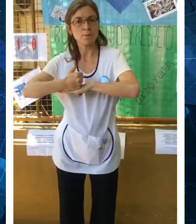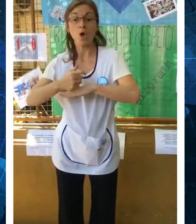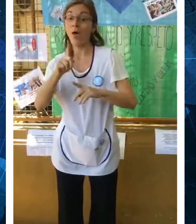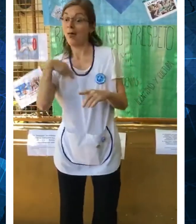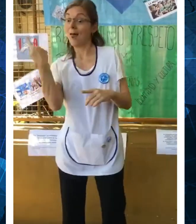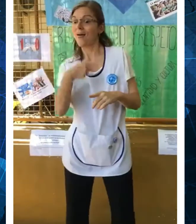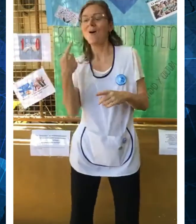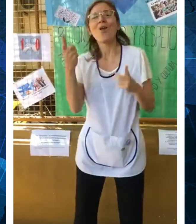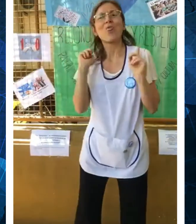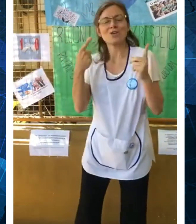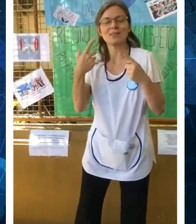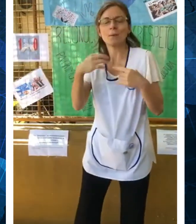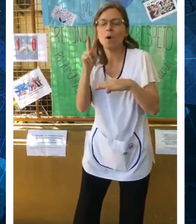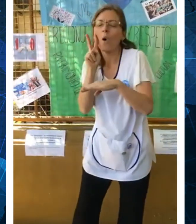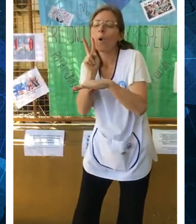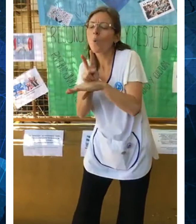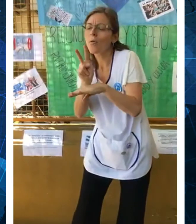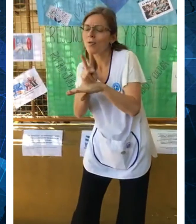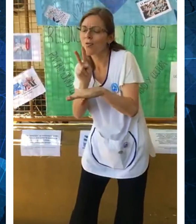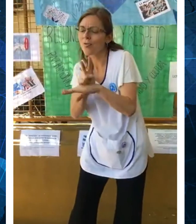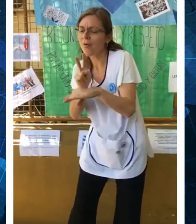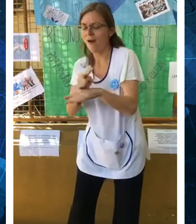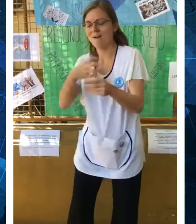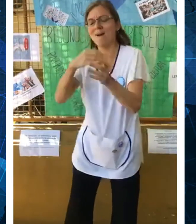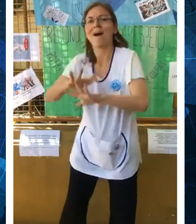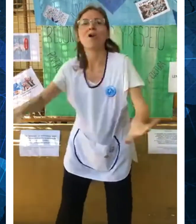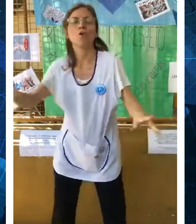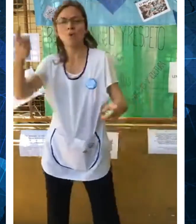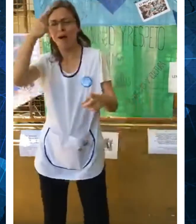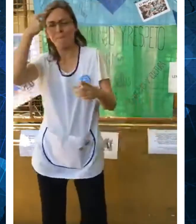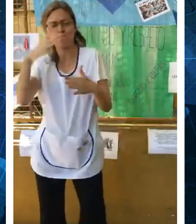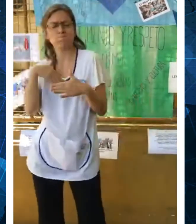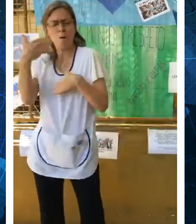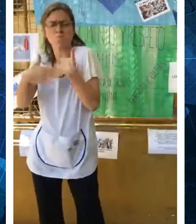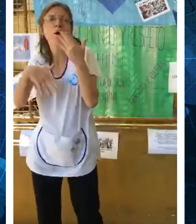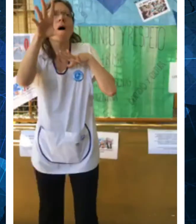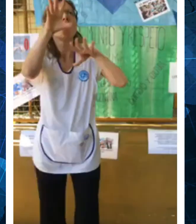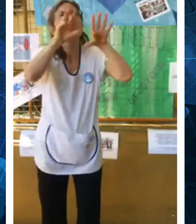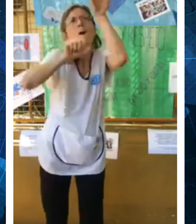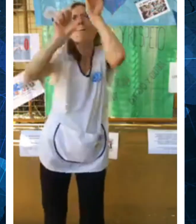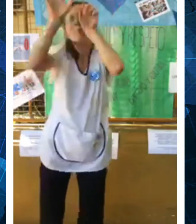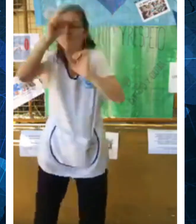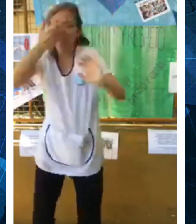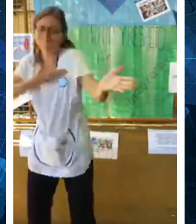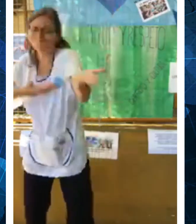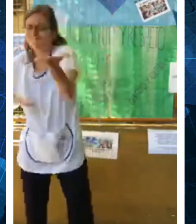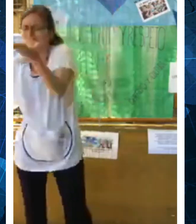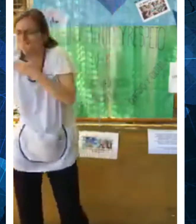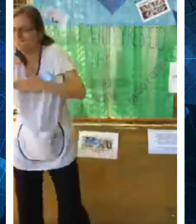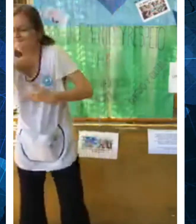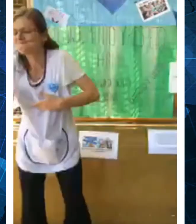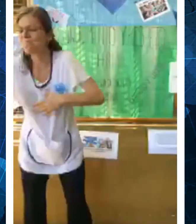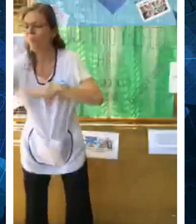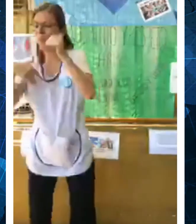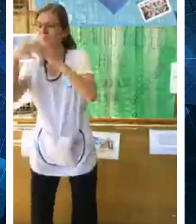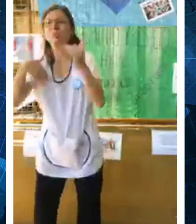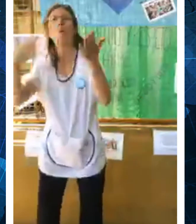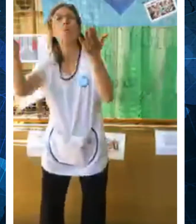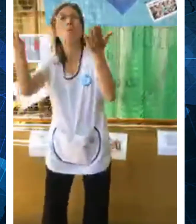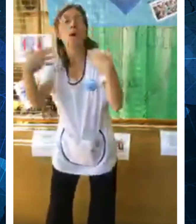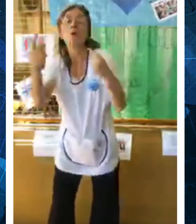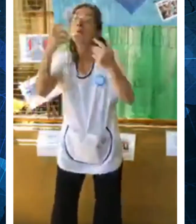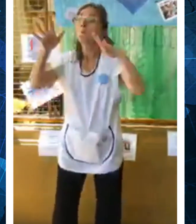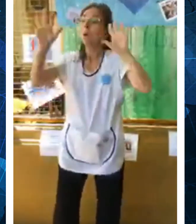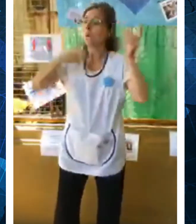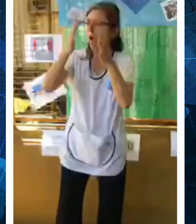tener un posicionamiento activo, y los docentes debemos cuidar ese lugar y